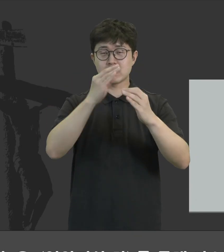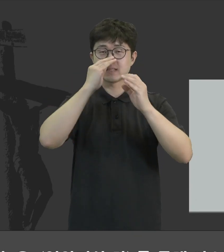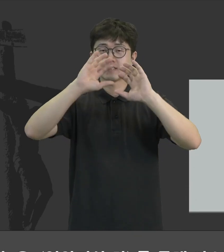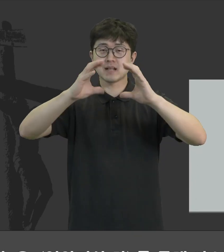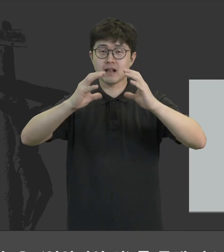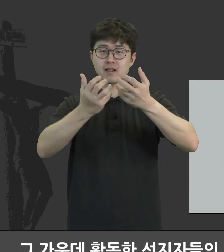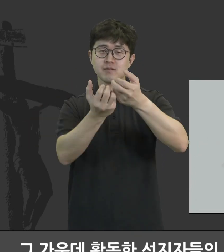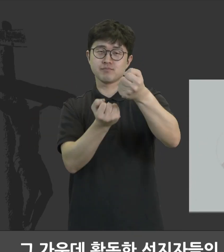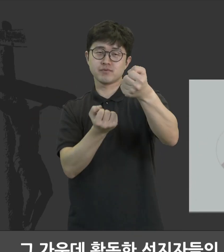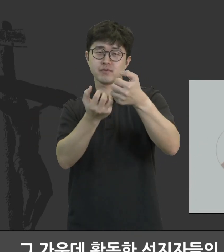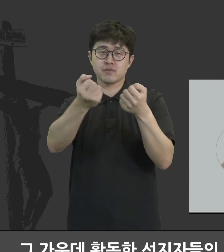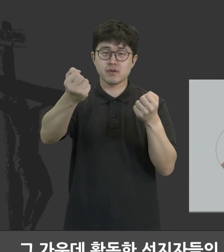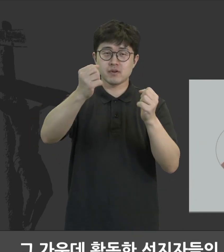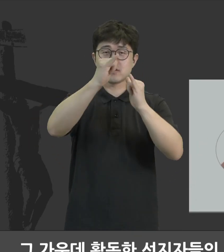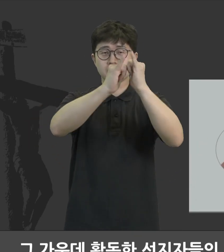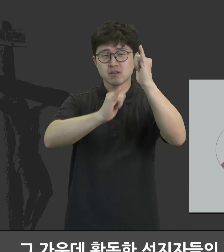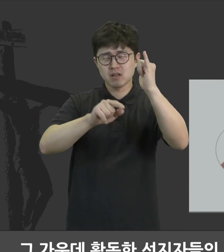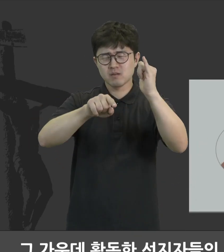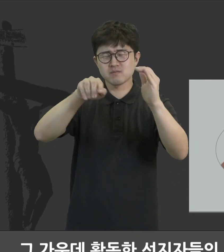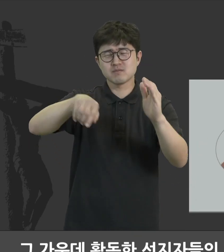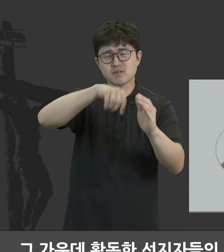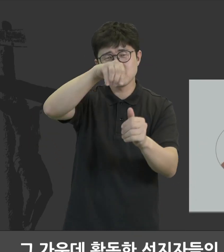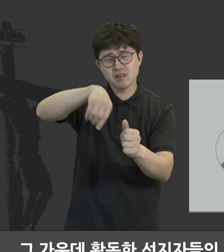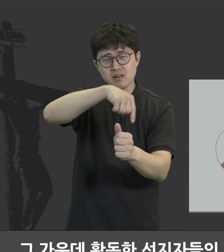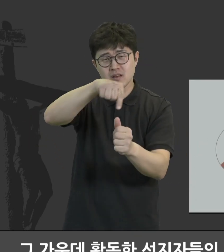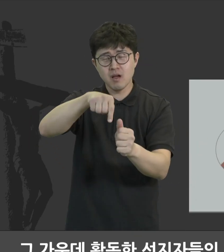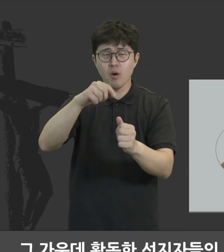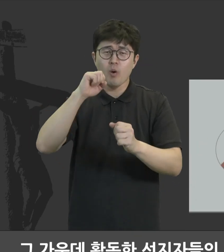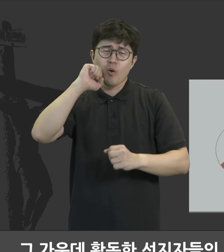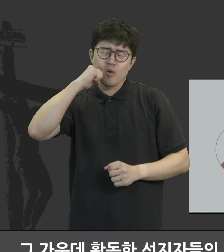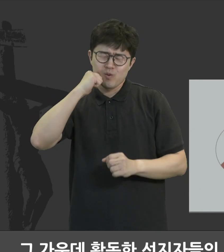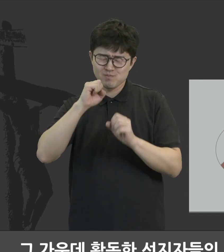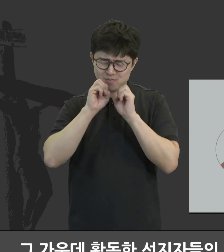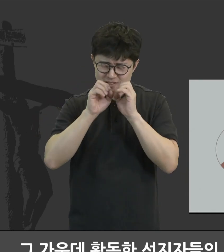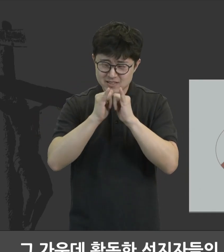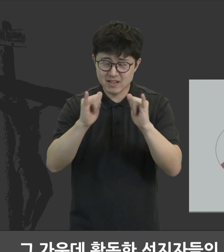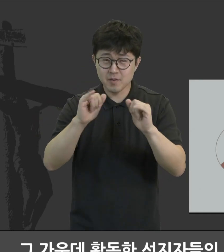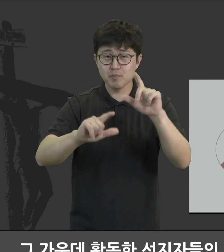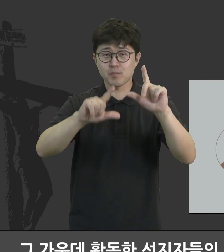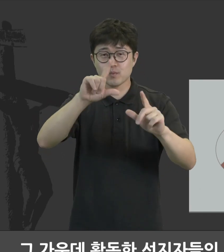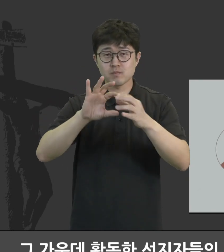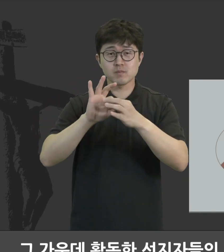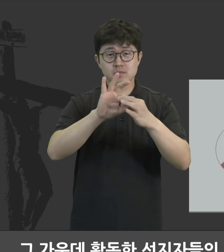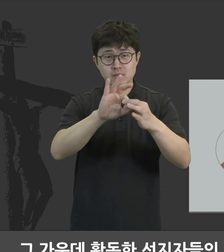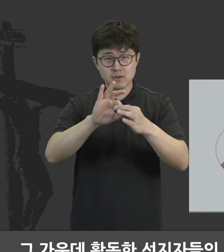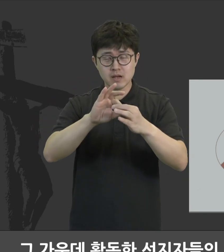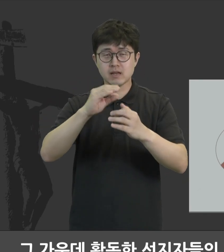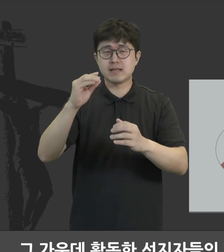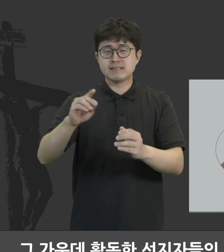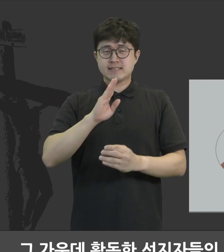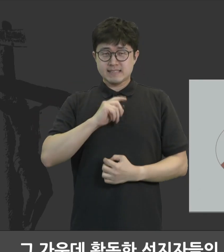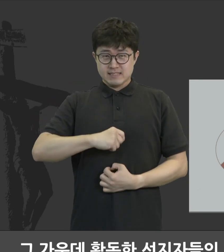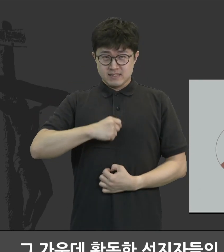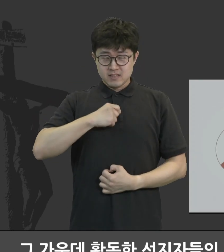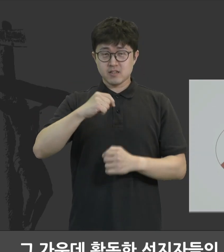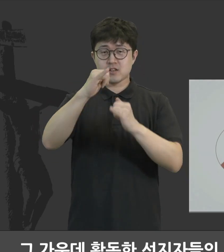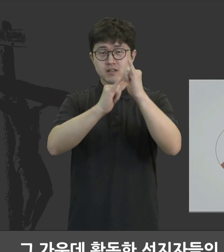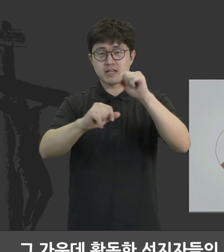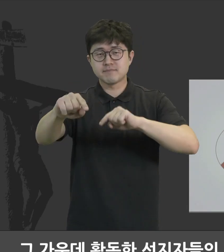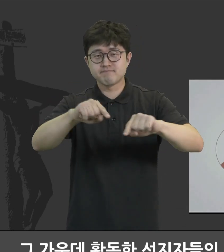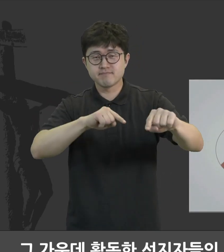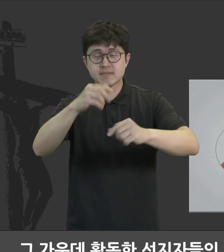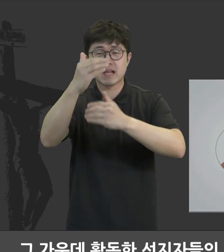분열의 역사와 그 가운데 활동한 선지자들의 모습을 살펴보며 신실함 가운데 역사를 주관하시는